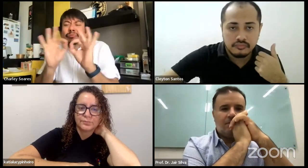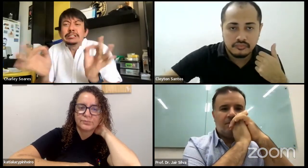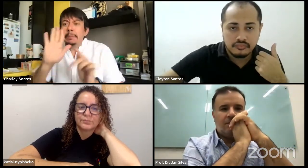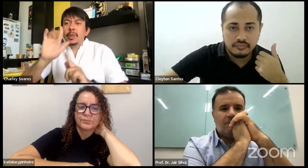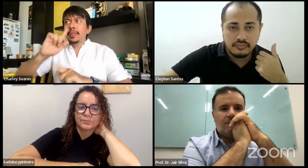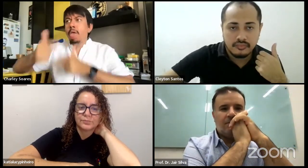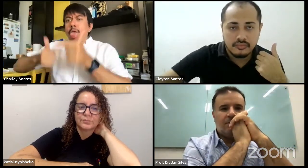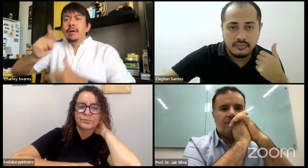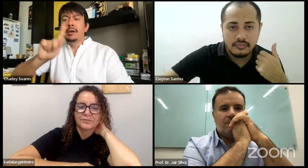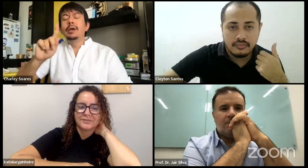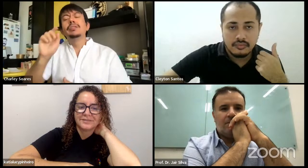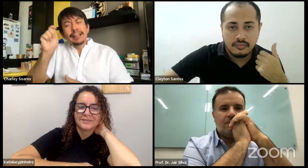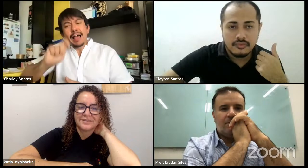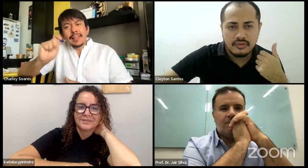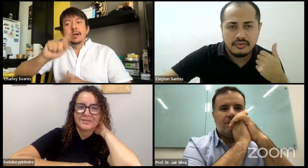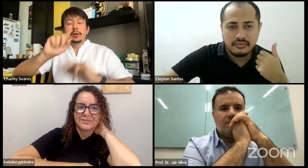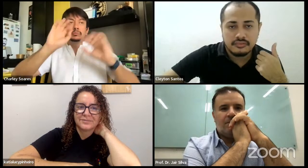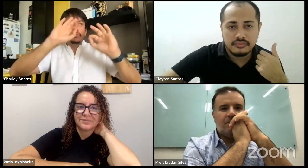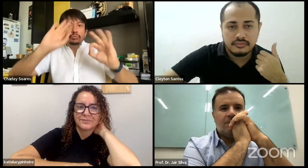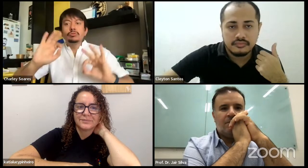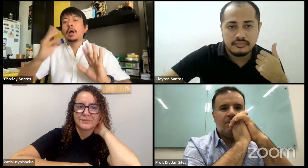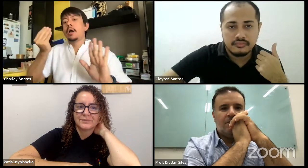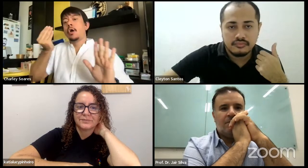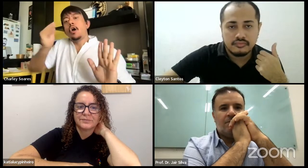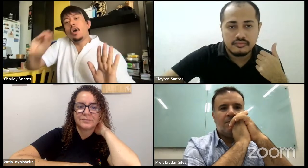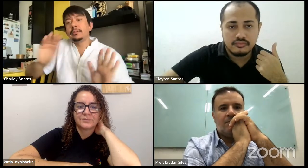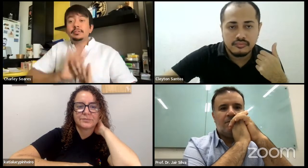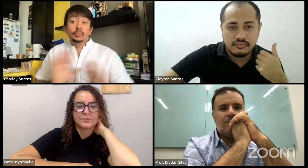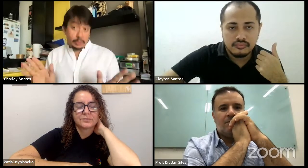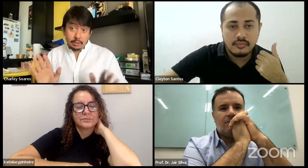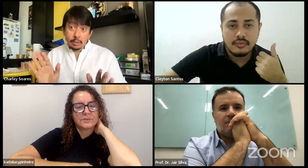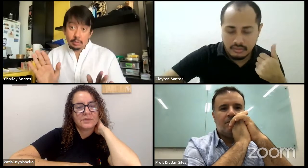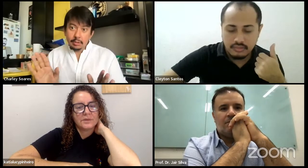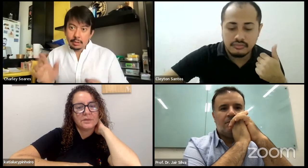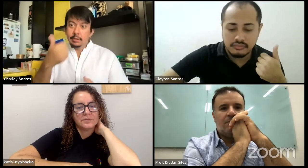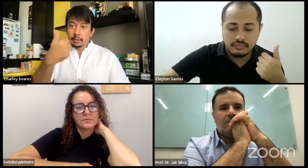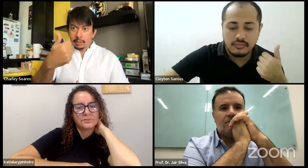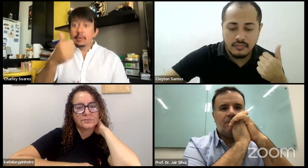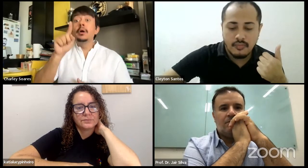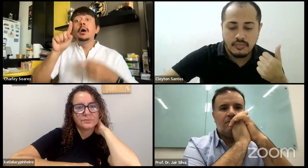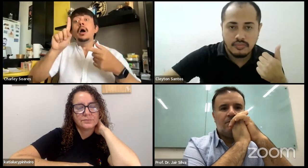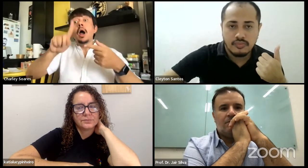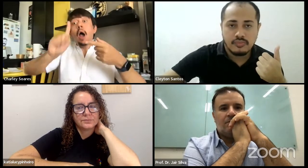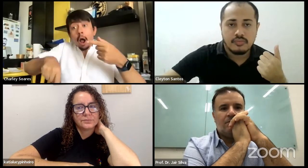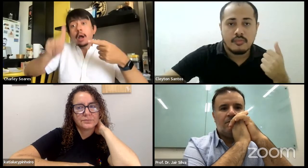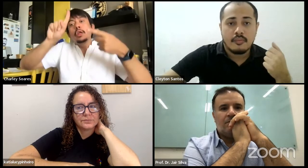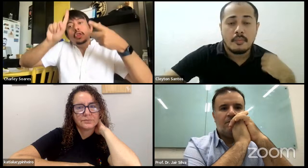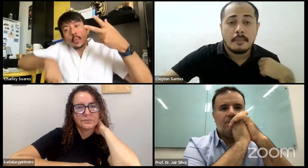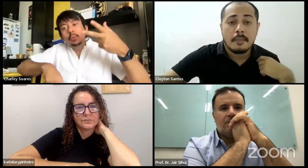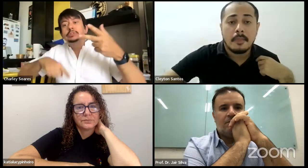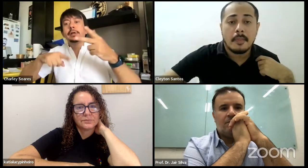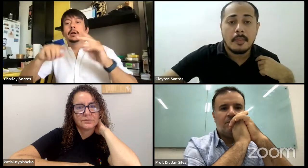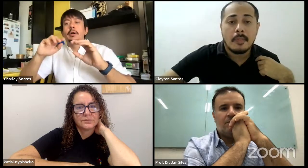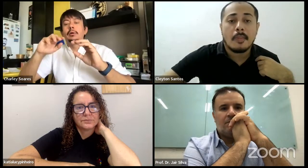vídeo mostrando como é o sinal. É apenas uma opinião minha, tá certo? Que você pode acrescentar, tá